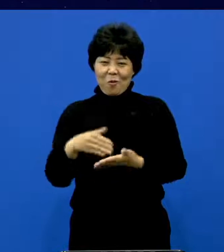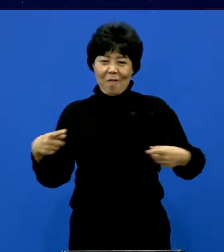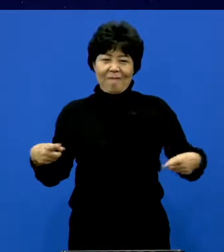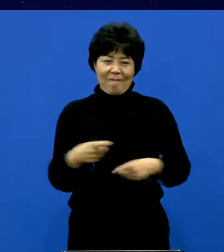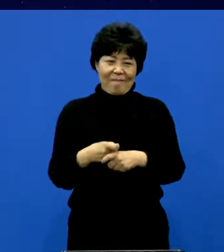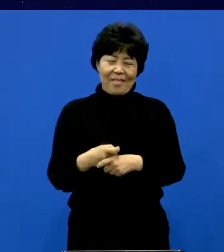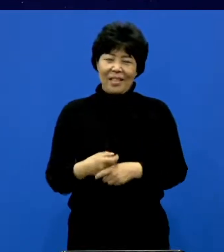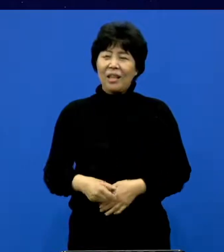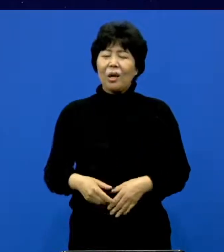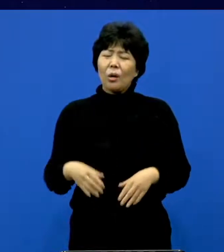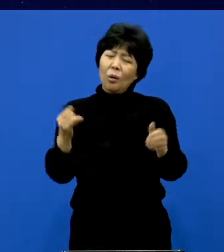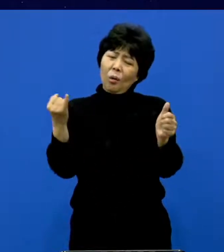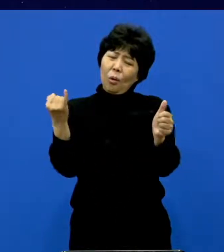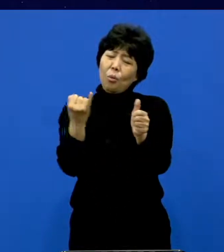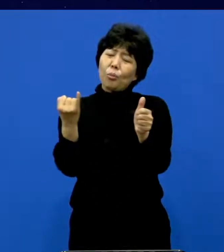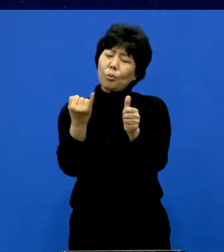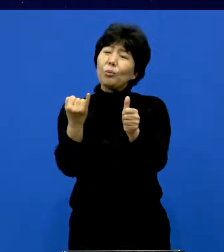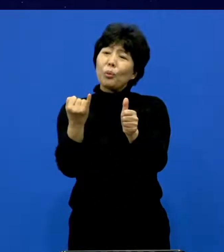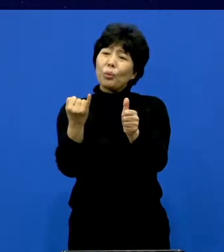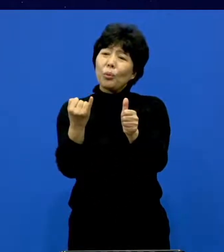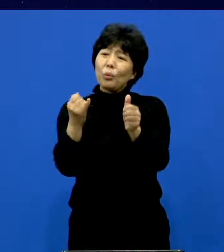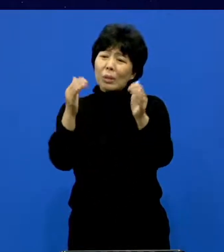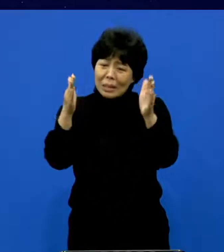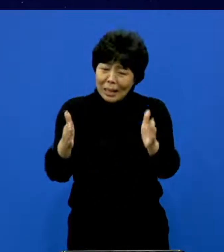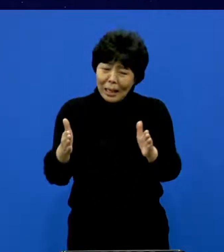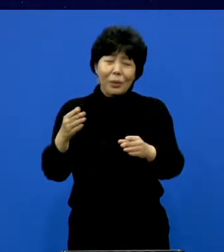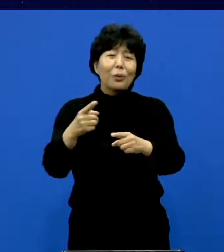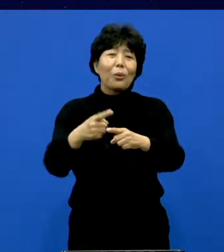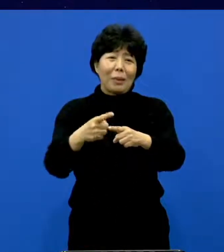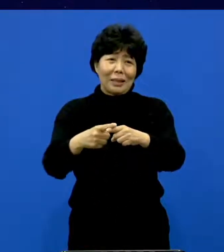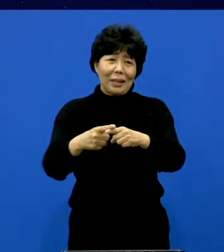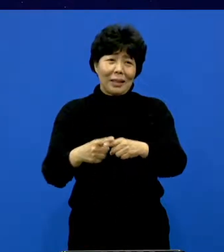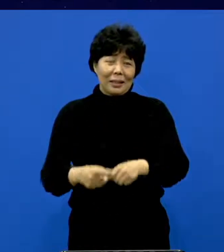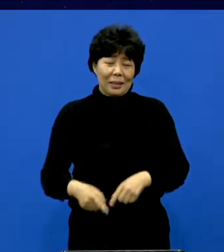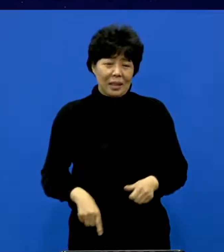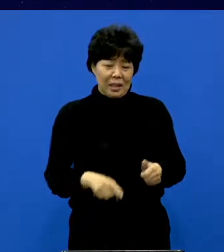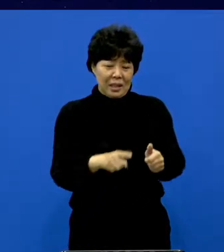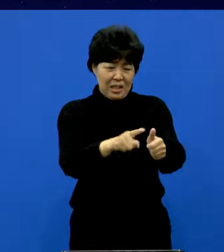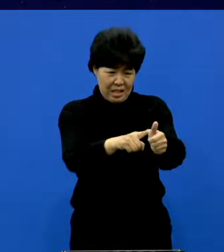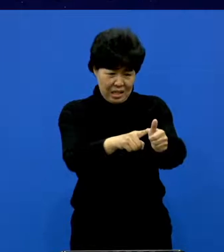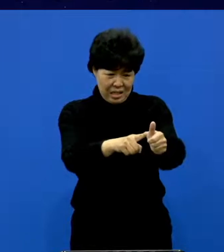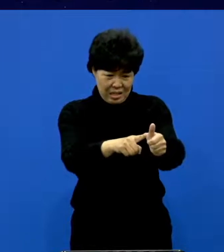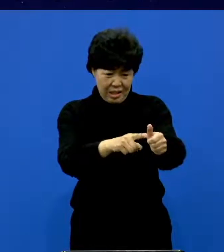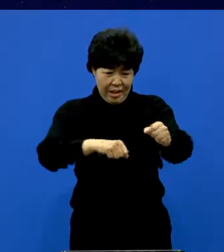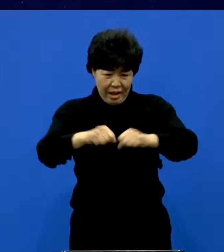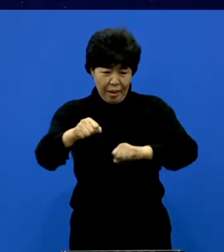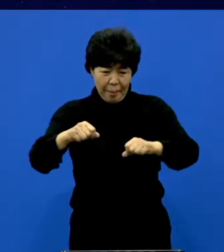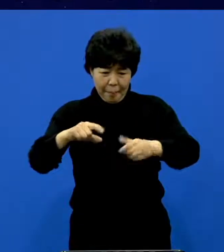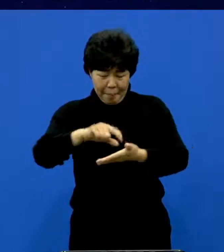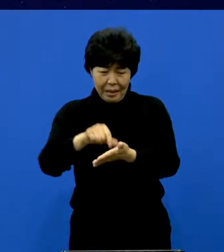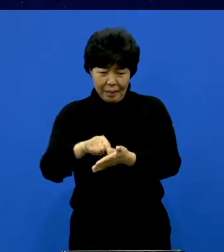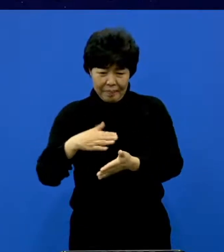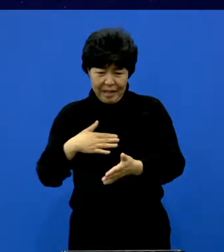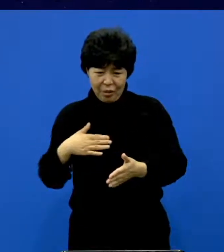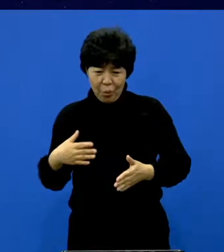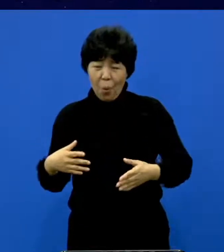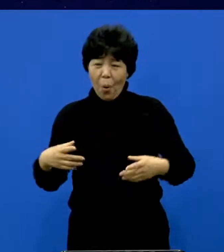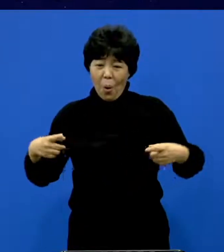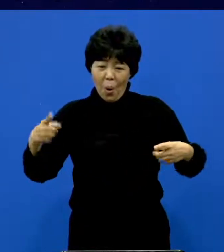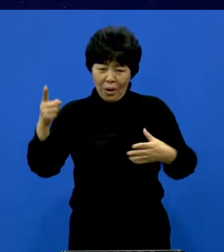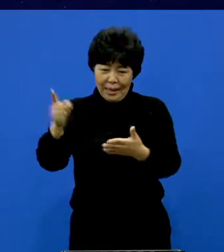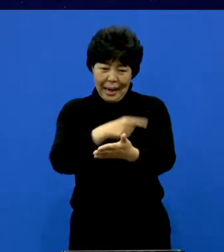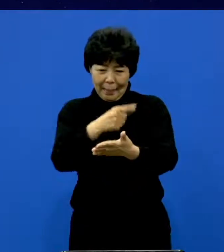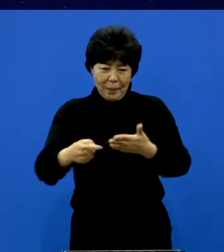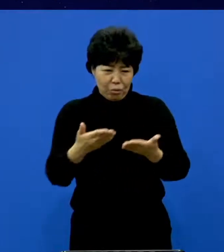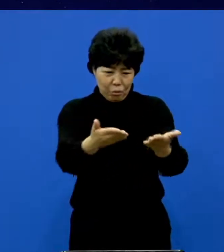여러분, 부부관계 안에서도 보복의 원리가 작동하면 치명적인 결과를 낳습니다. 너가 당한 만큼 나도 갚아줄게. 이 인간관계 속에 여러분